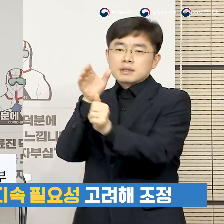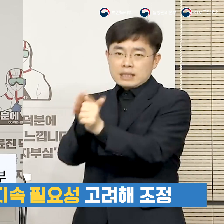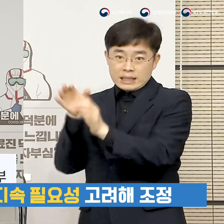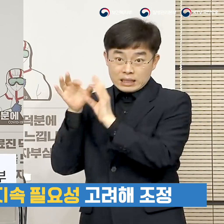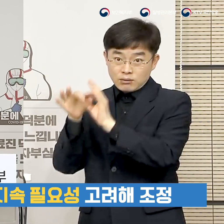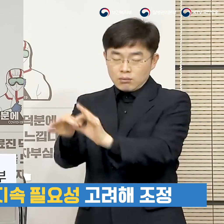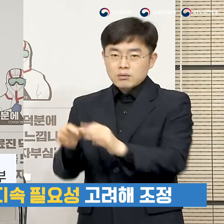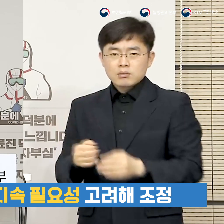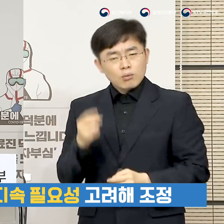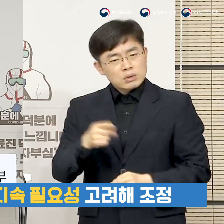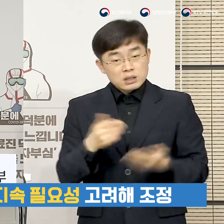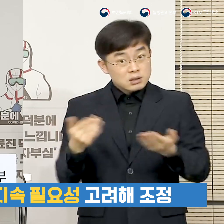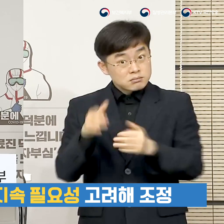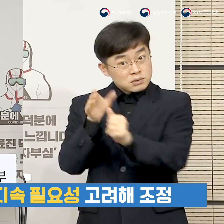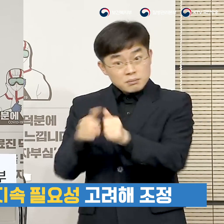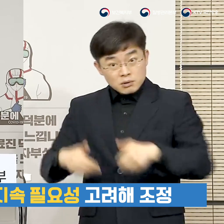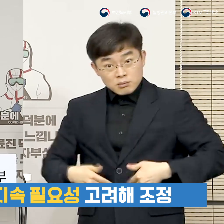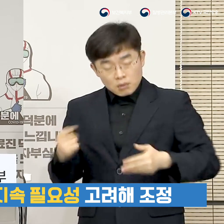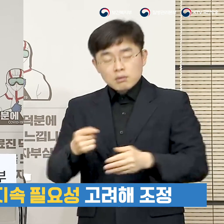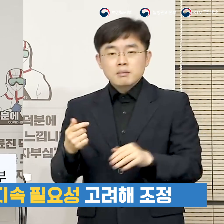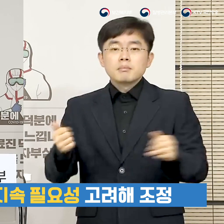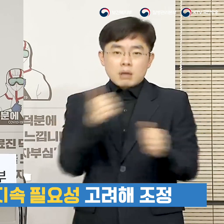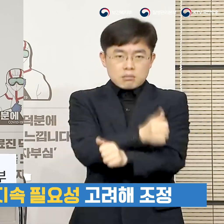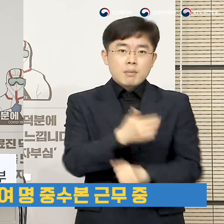있다라고 생각을 합니다.